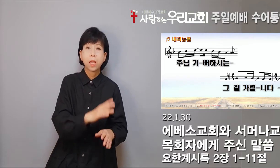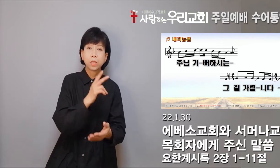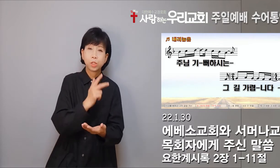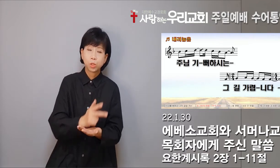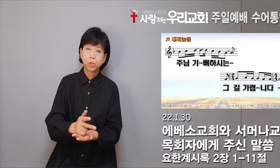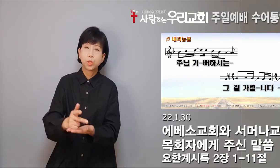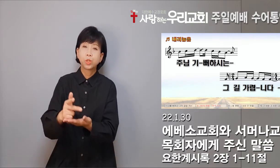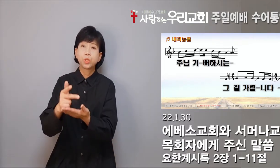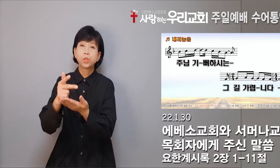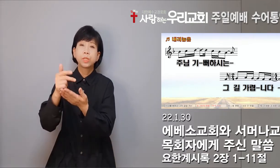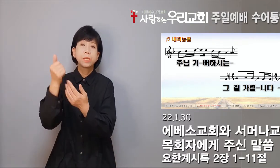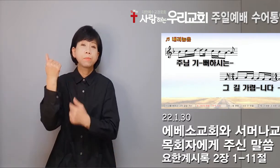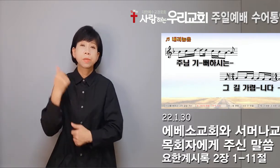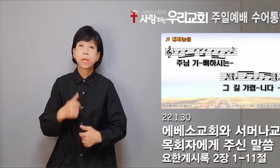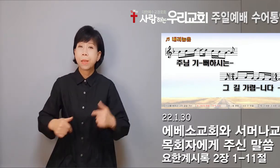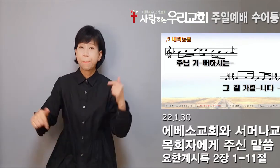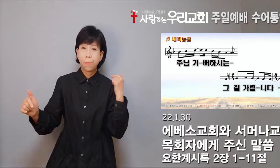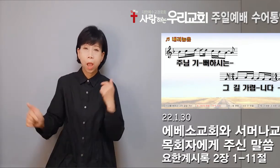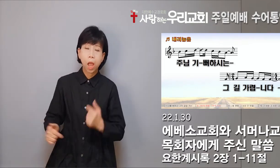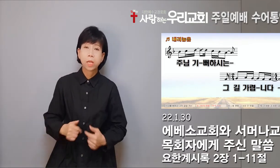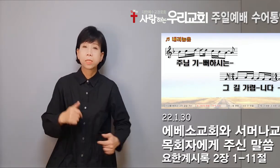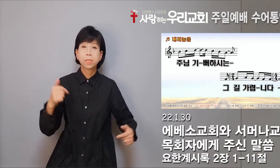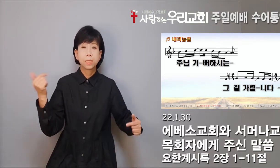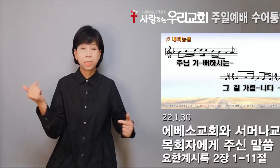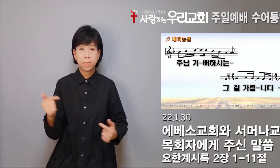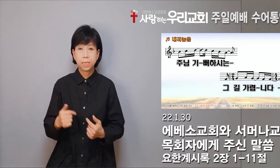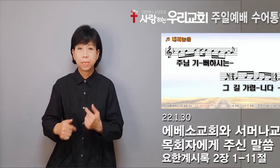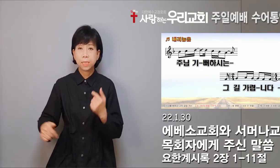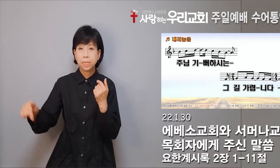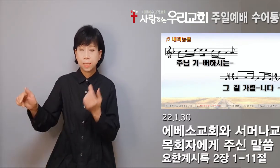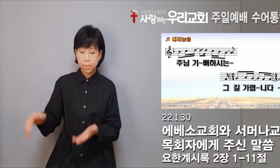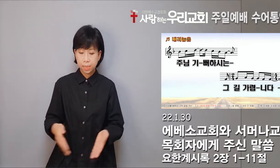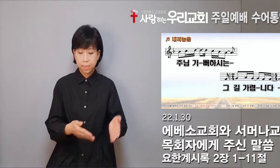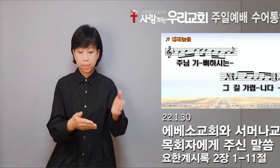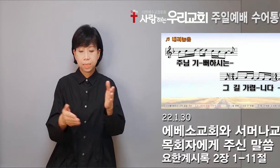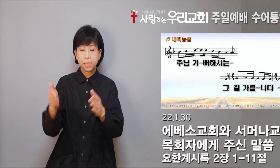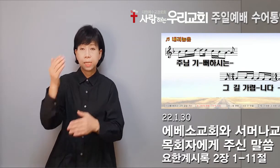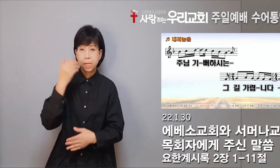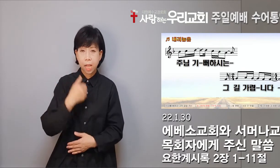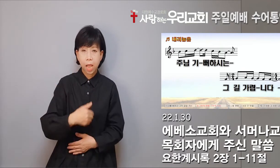내려놓습니다. 주님 기뻐하시는 그 길